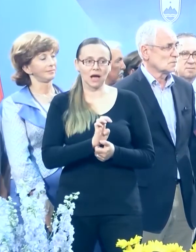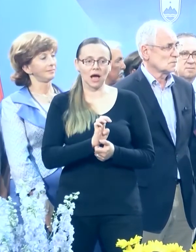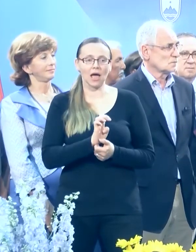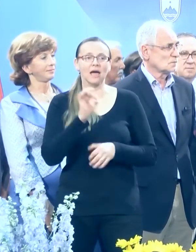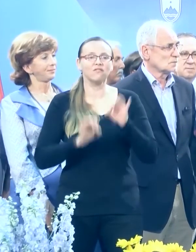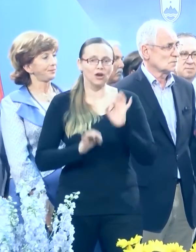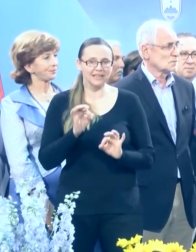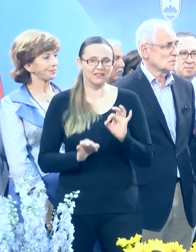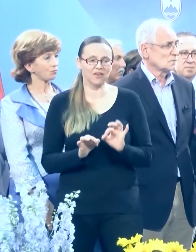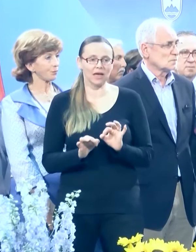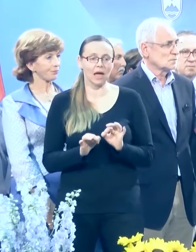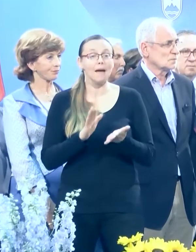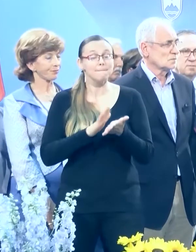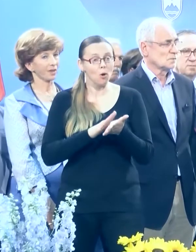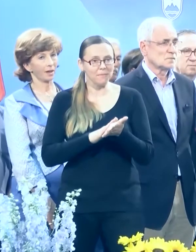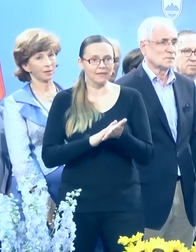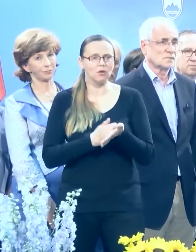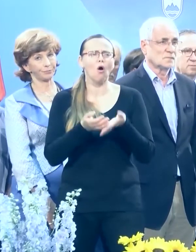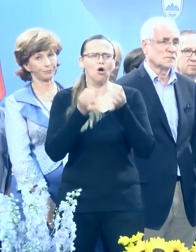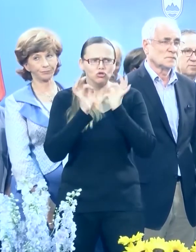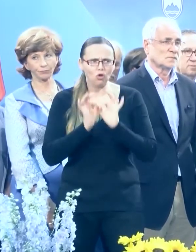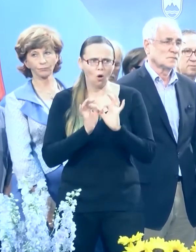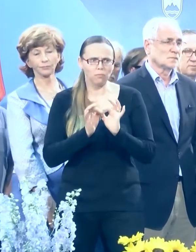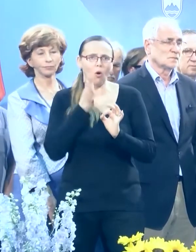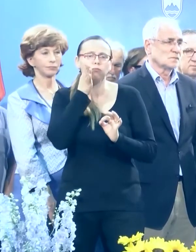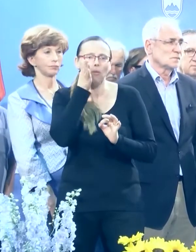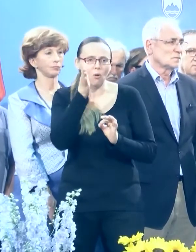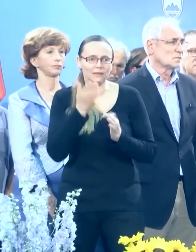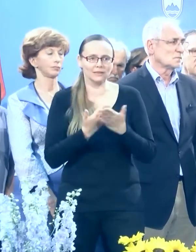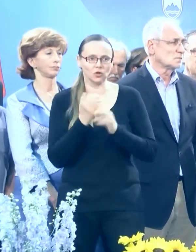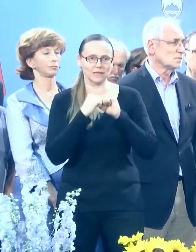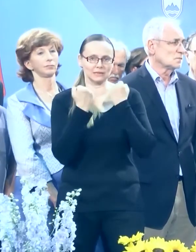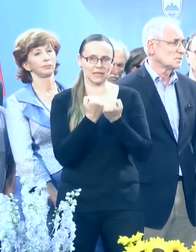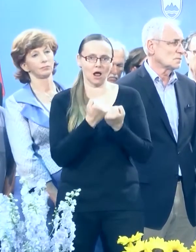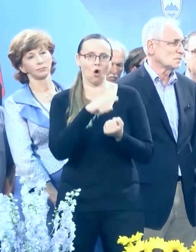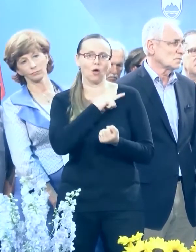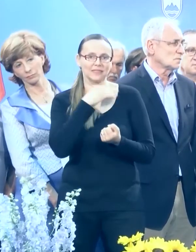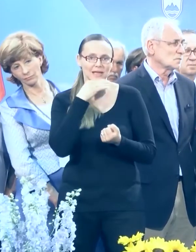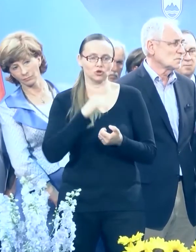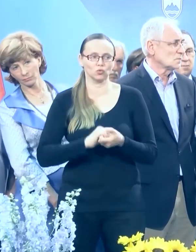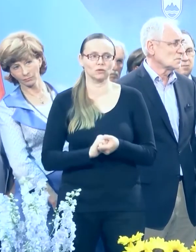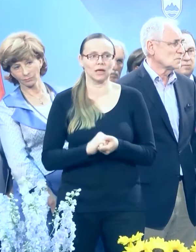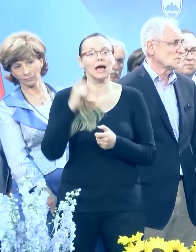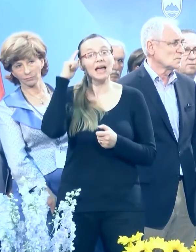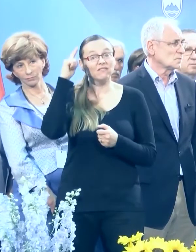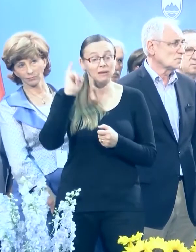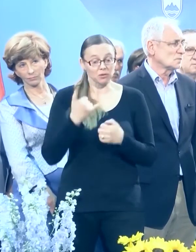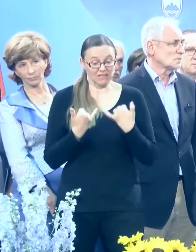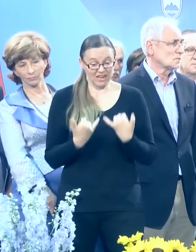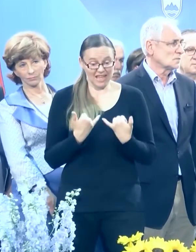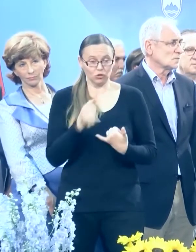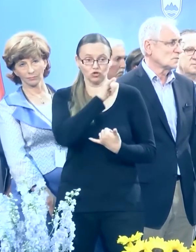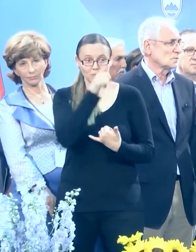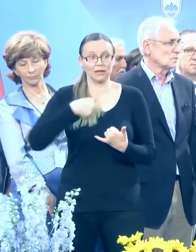da evropske volitve pomenijo dobro popotnico za stranko Desus. Vemo, da v letošnjem letu